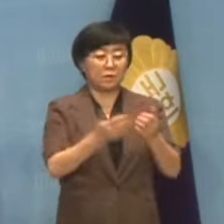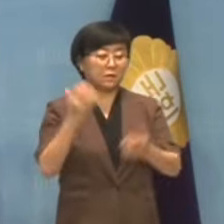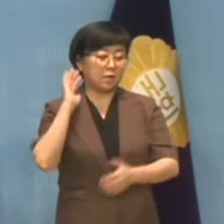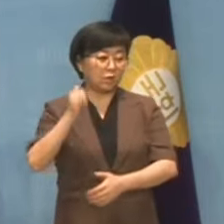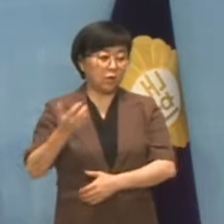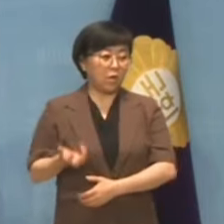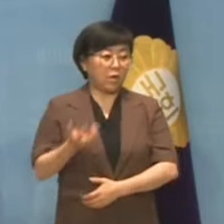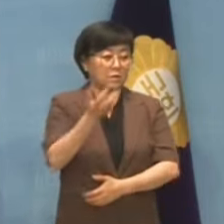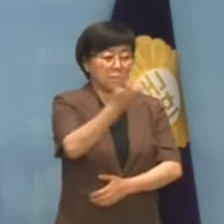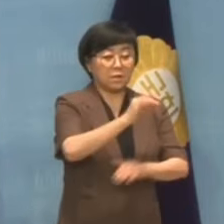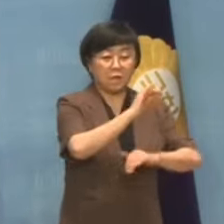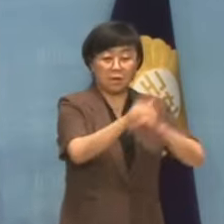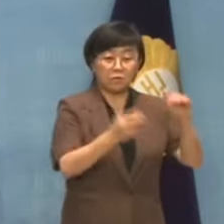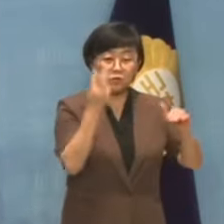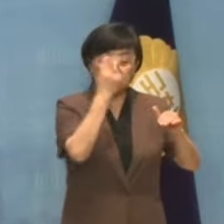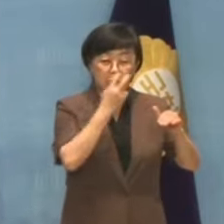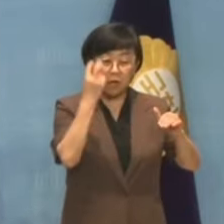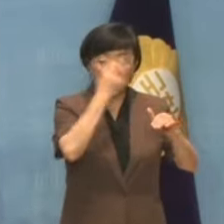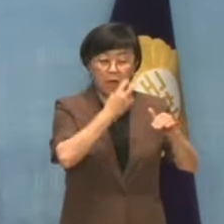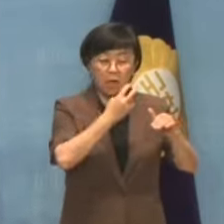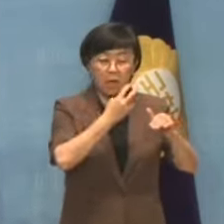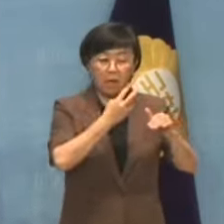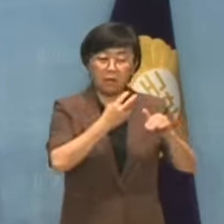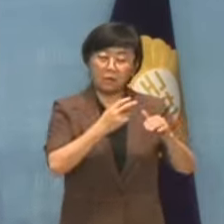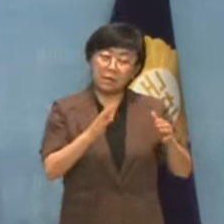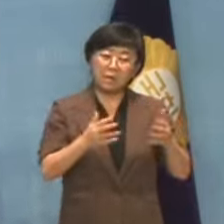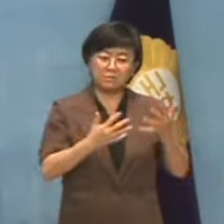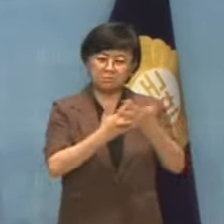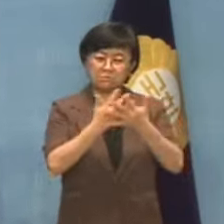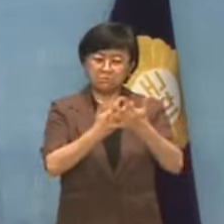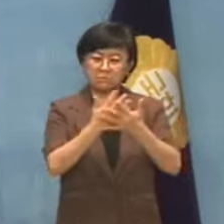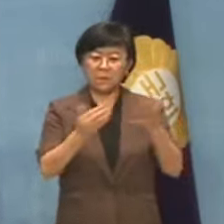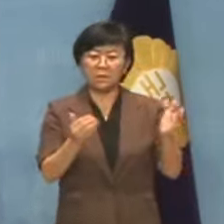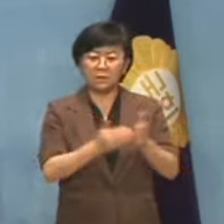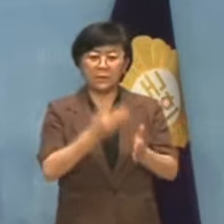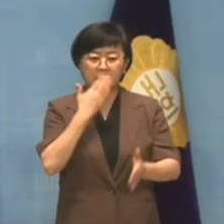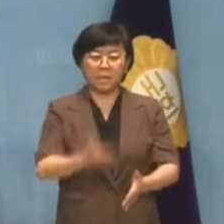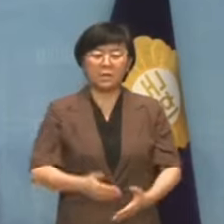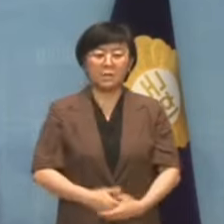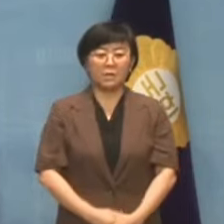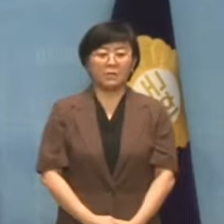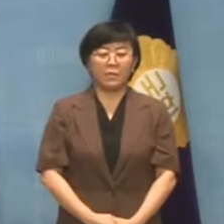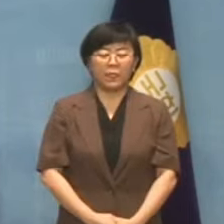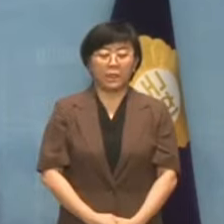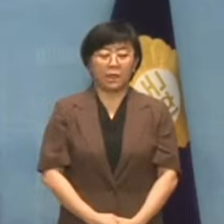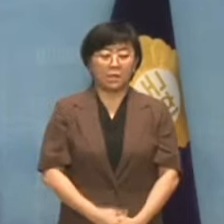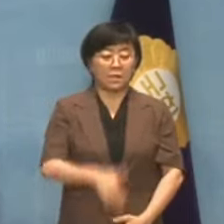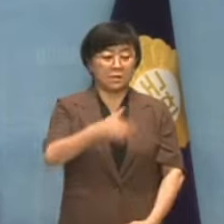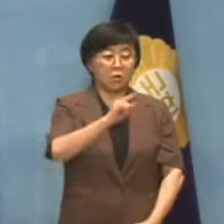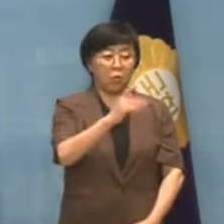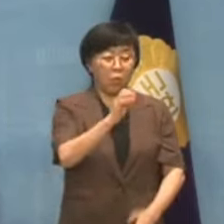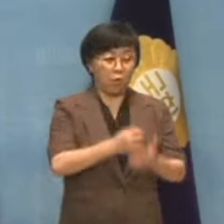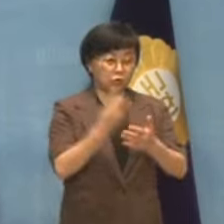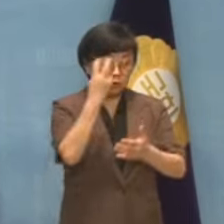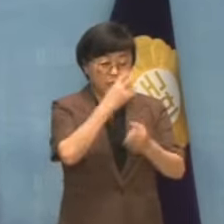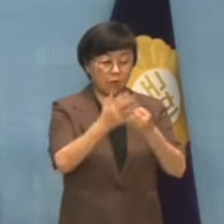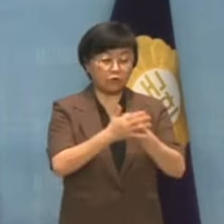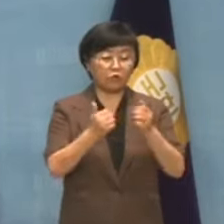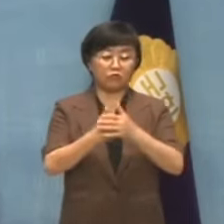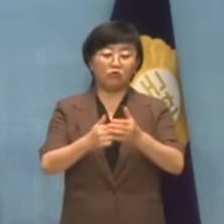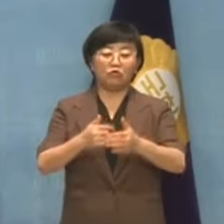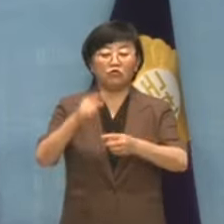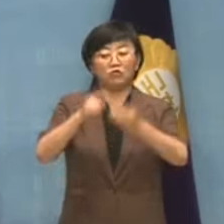이전 개입 의혹 수사가 유야무야 끝날 가능성이 커지고 있습니다. 천공 수사에도 윤석열